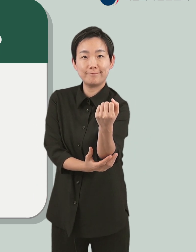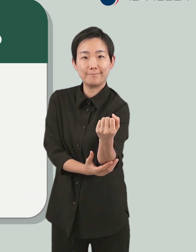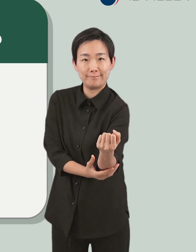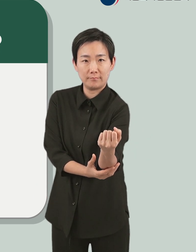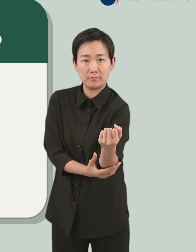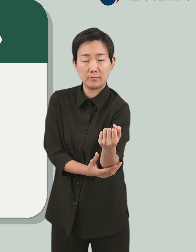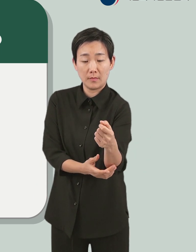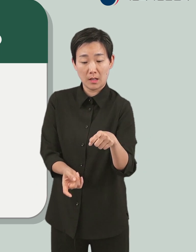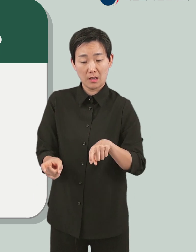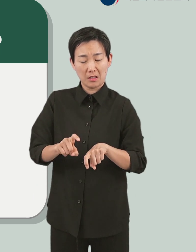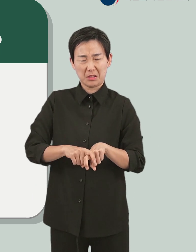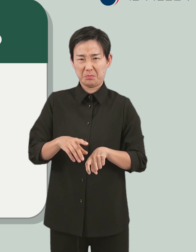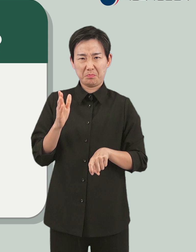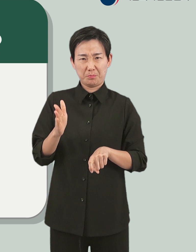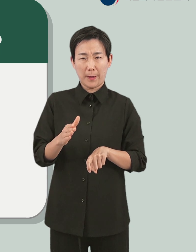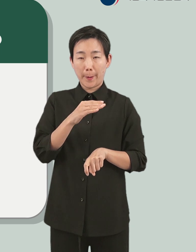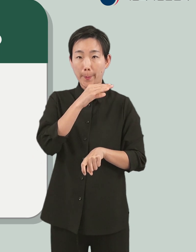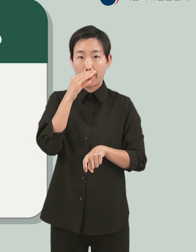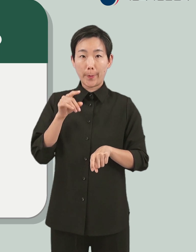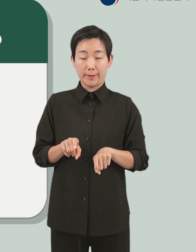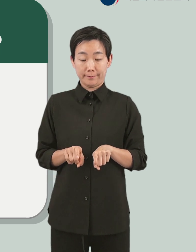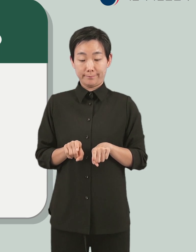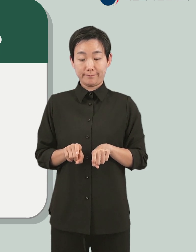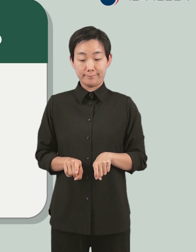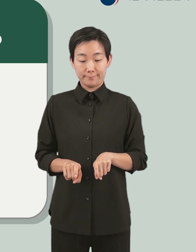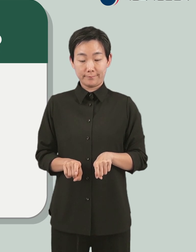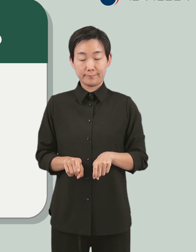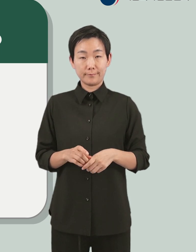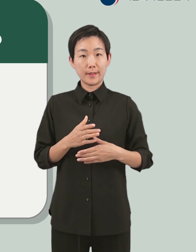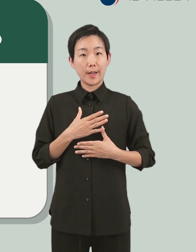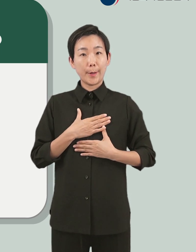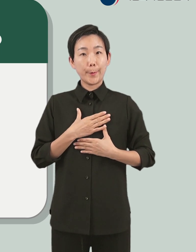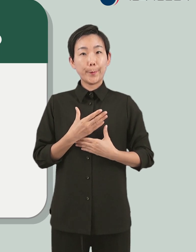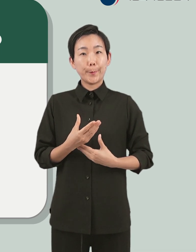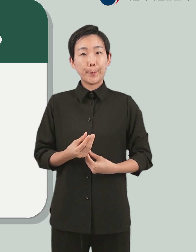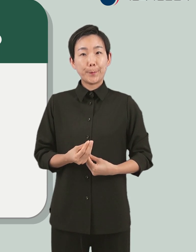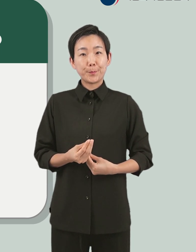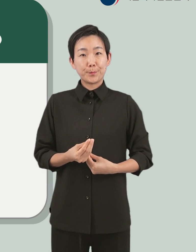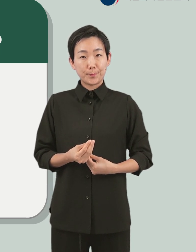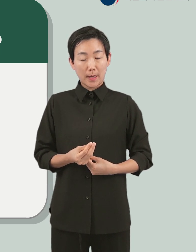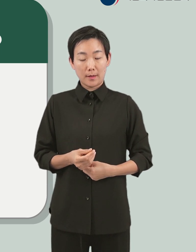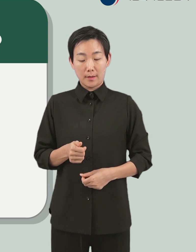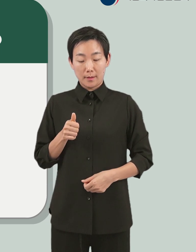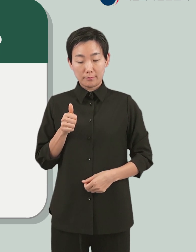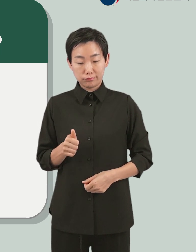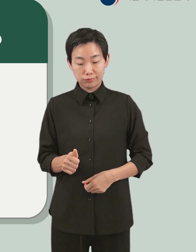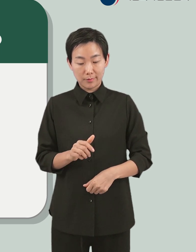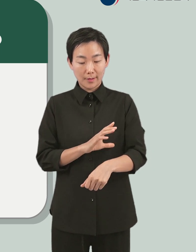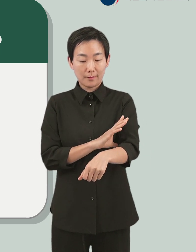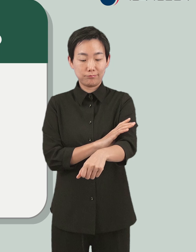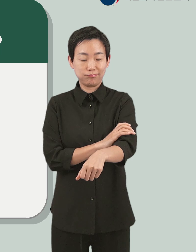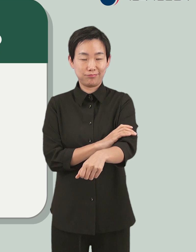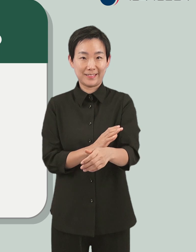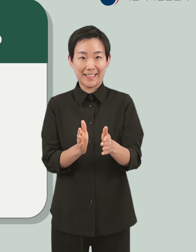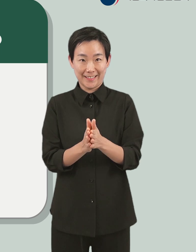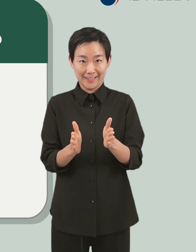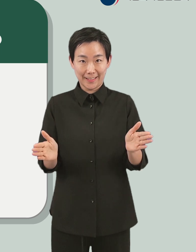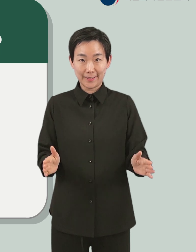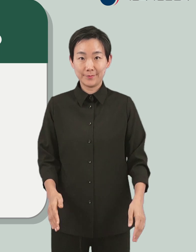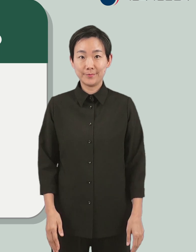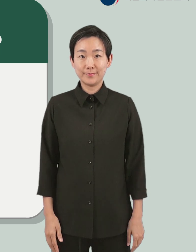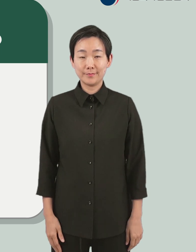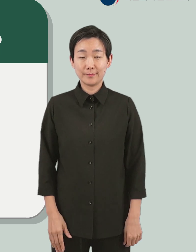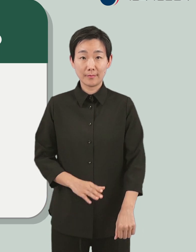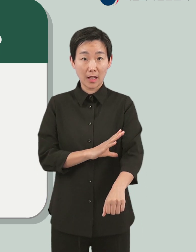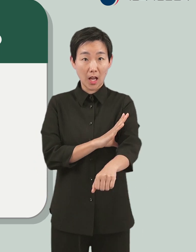펴고 앉아 팔꿈치를 테이블 위에 올려놓습니다. 다리를 꼬지 말고 양발을 바닥에 붙인 상태에서 잠시